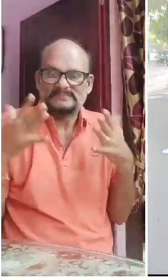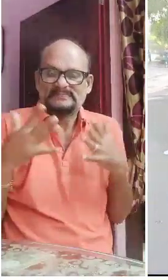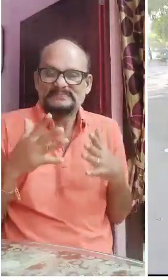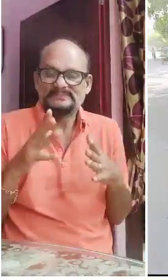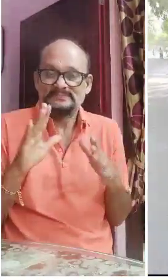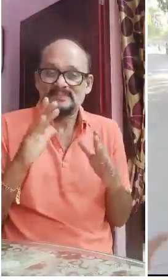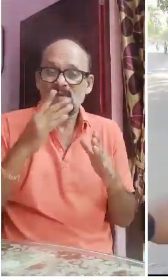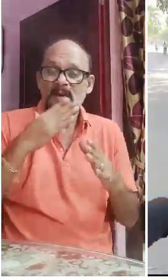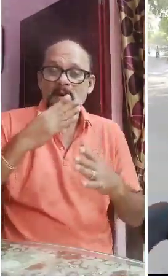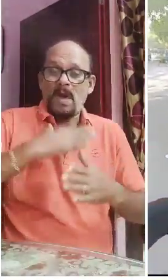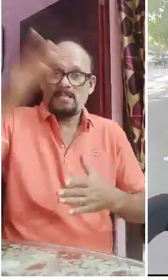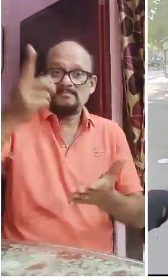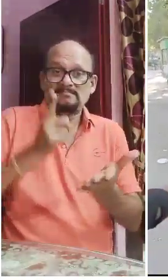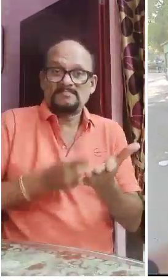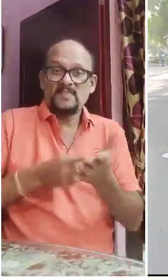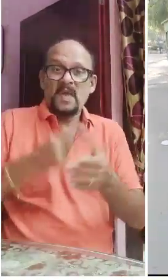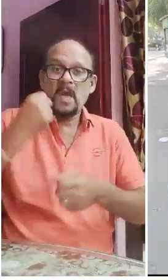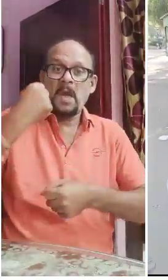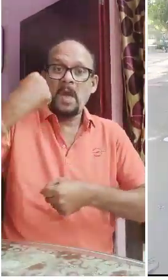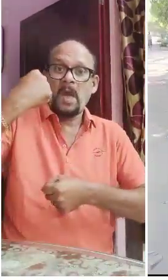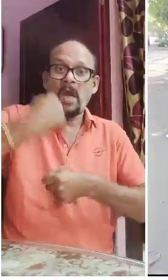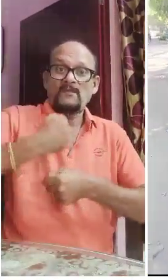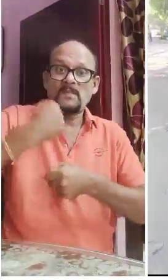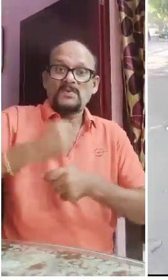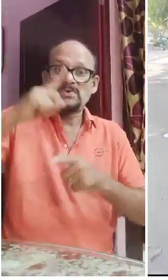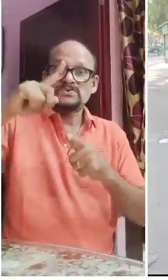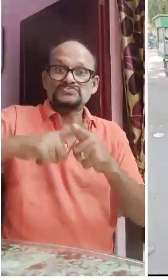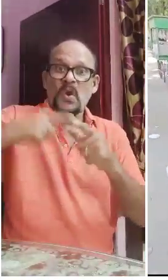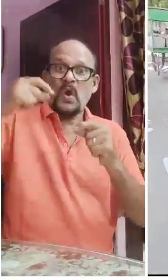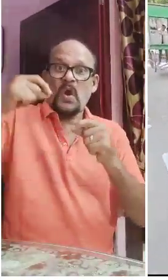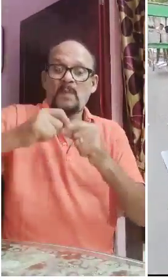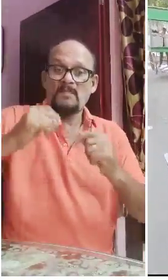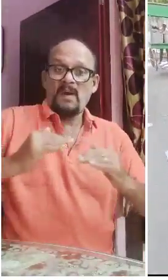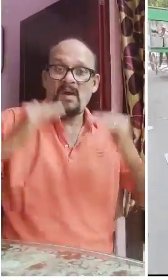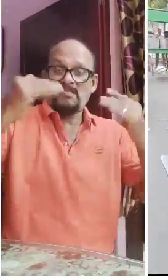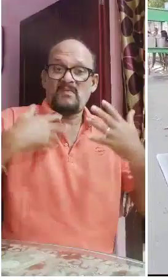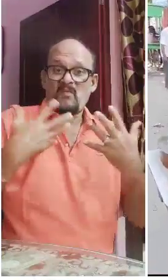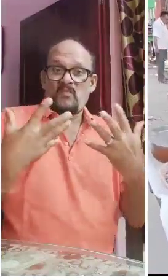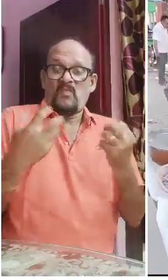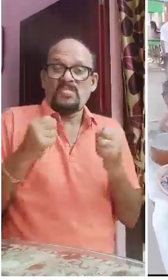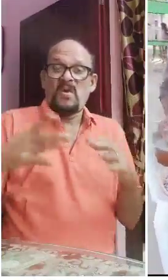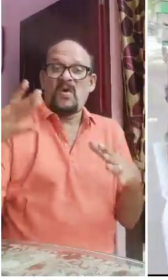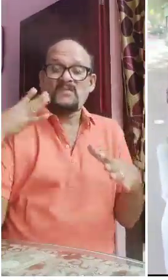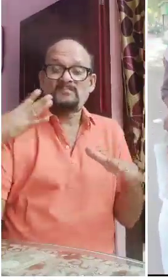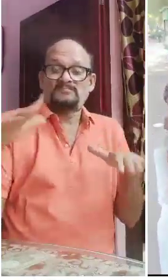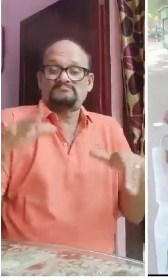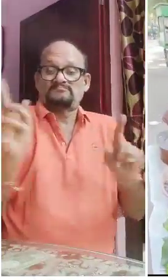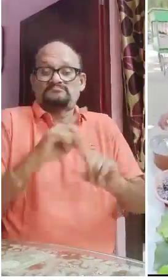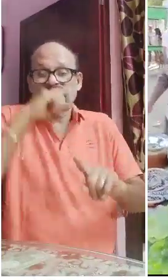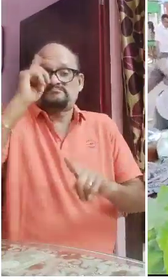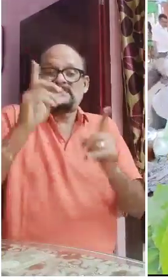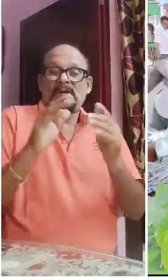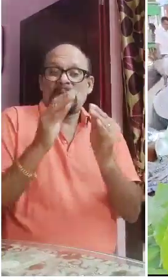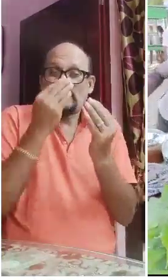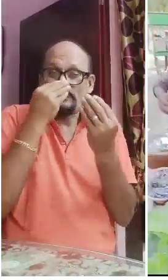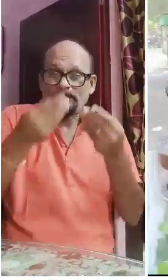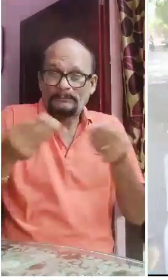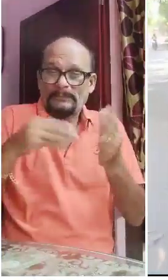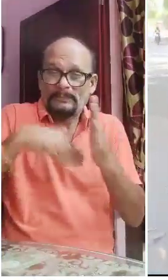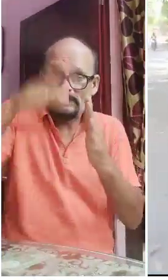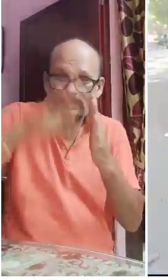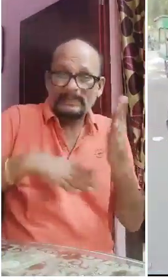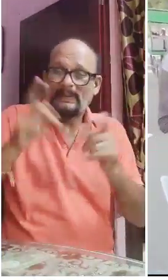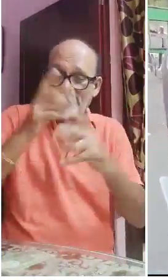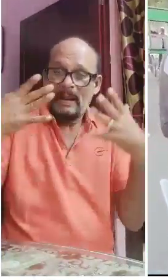तो देखाह बाईष भी लाइक लगाट वनेट बडी बाली उस्टवा थब बिश्षों यह था जल्गवारी आमकी पास आदते हैं अब यहां क कर से अप